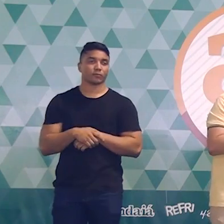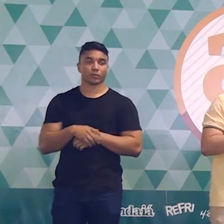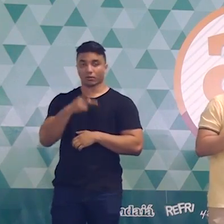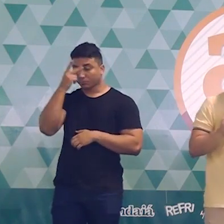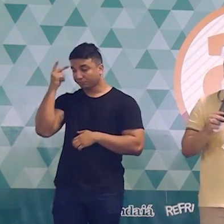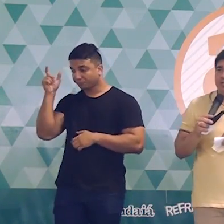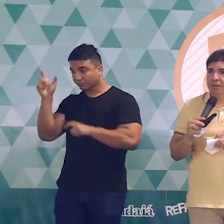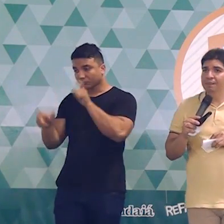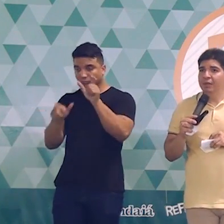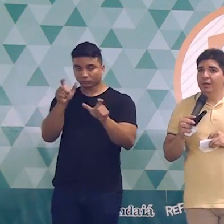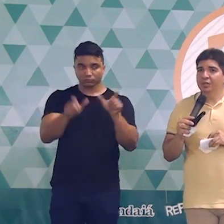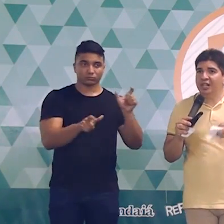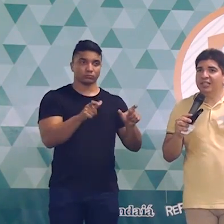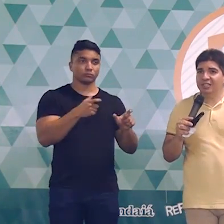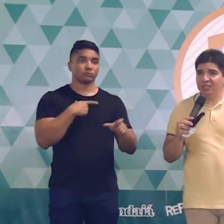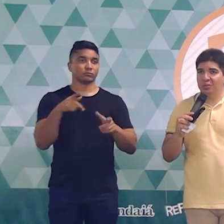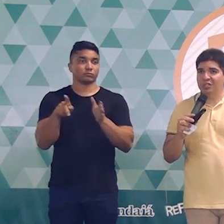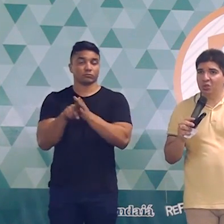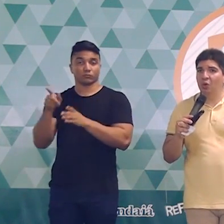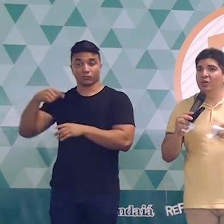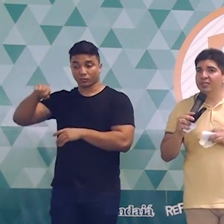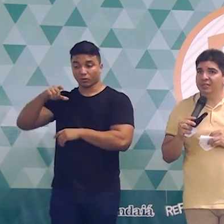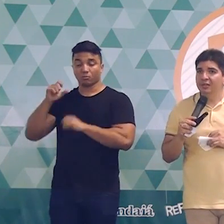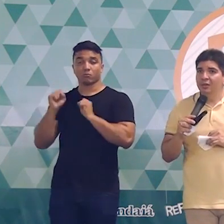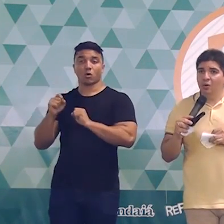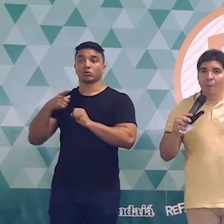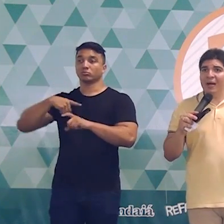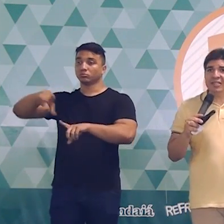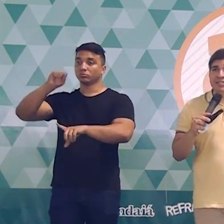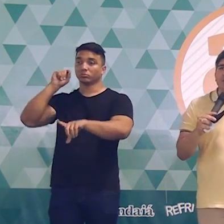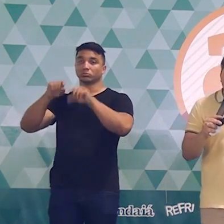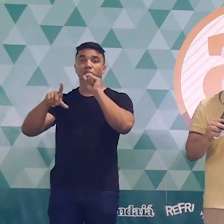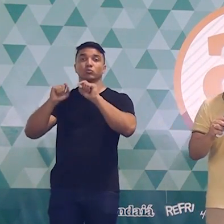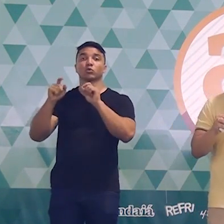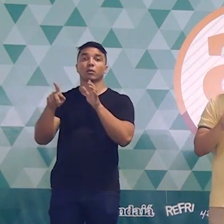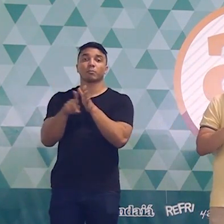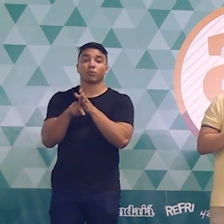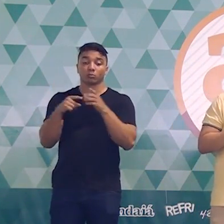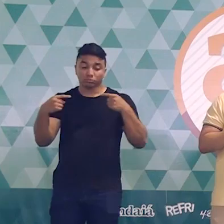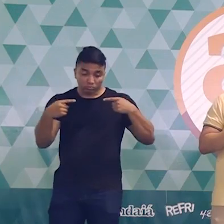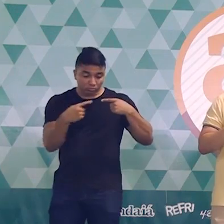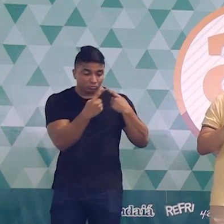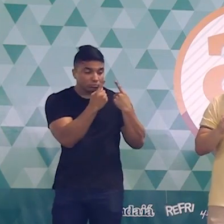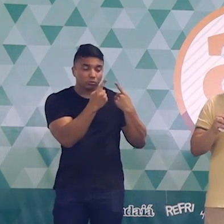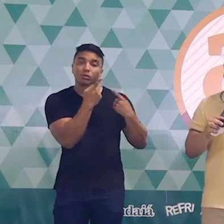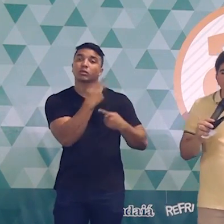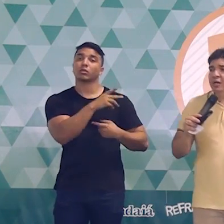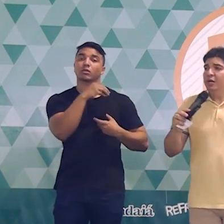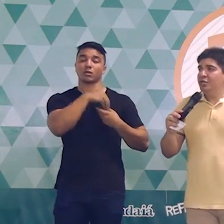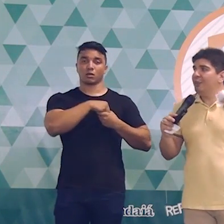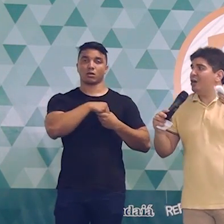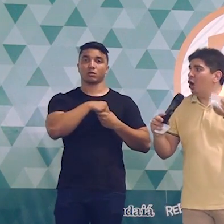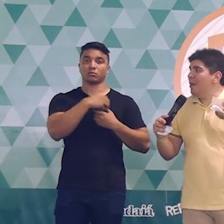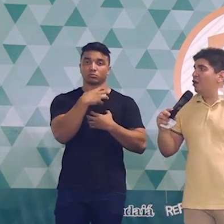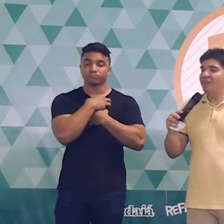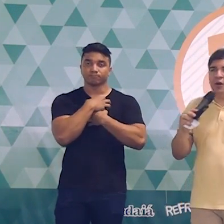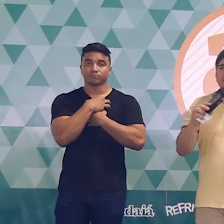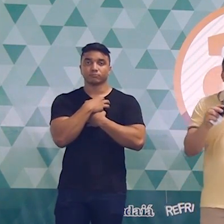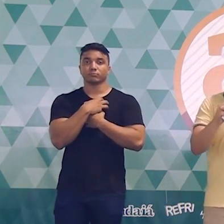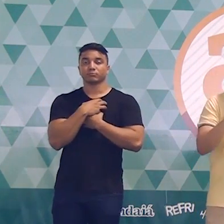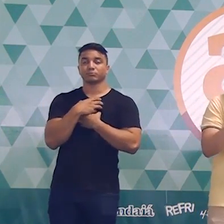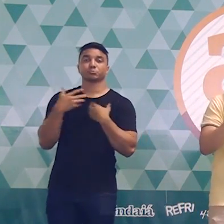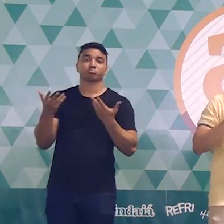pessoas têm que ter a liberdade de exercer suas escolhas com base em seus afetos, independentemente de maior ou